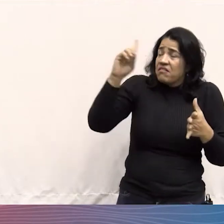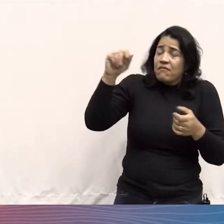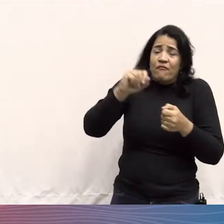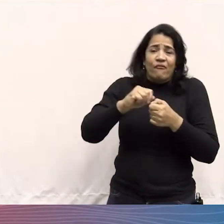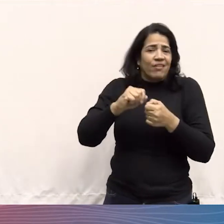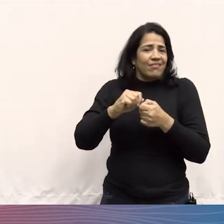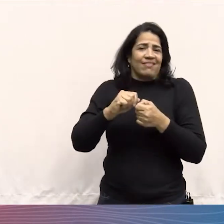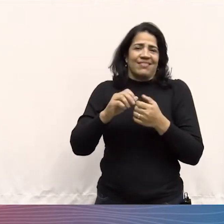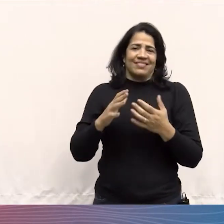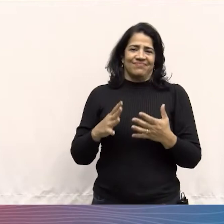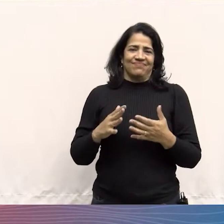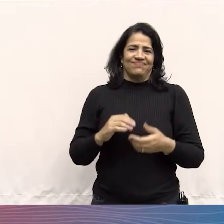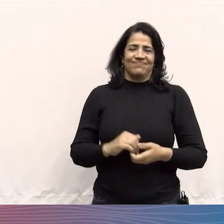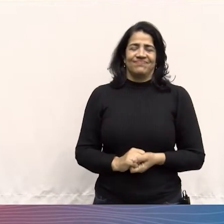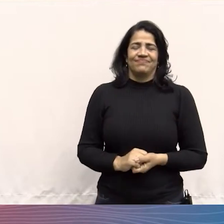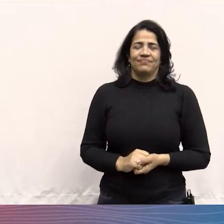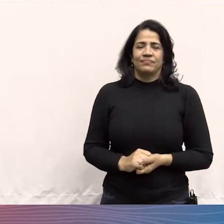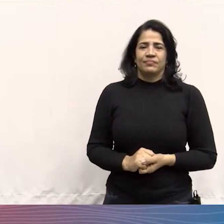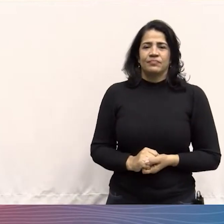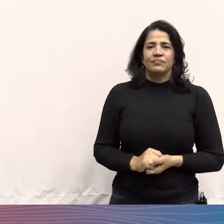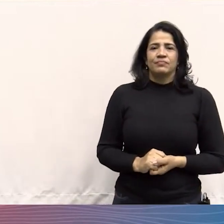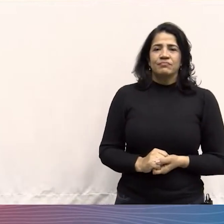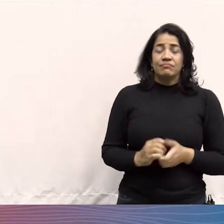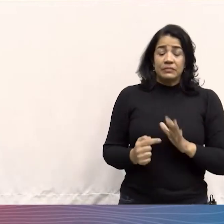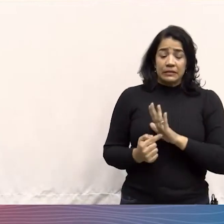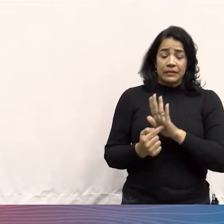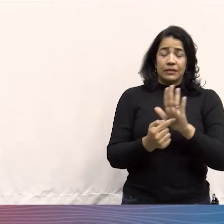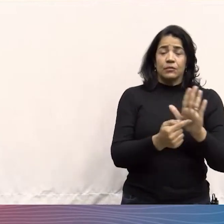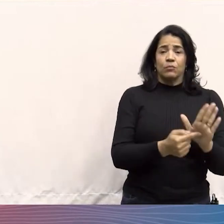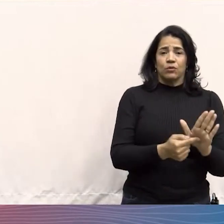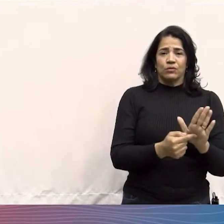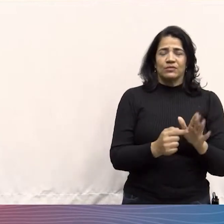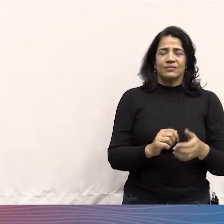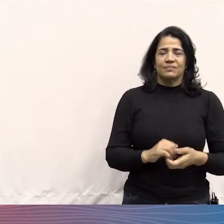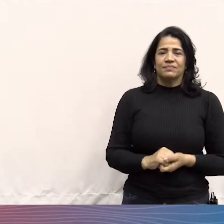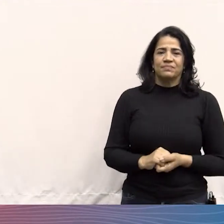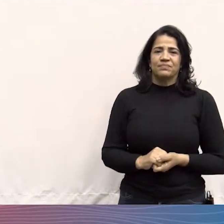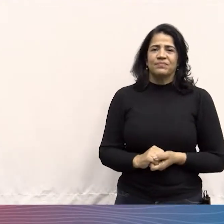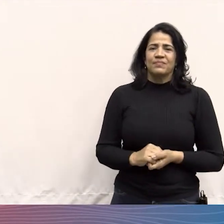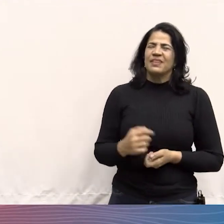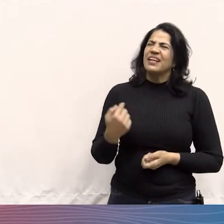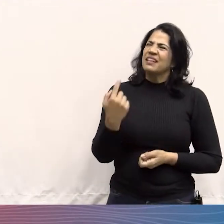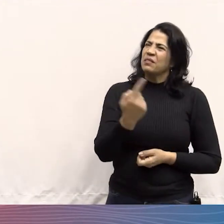é? Aqui diz assim: irmãos, você está na direita nos lugares celestiais,